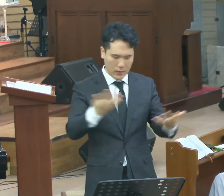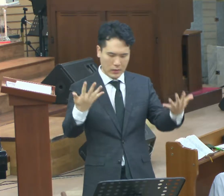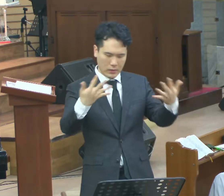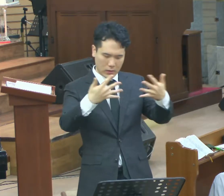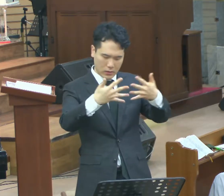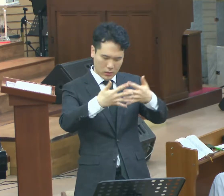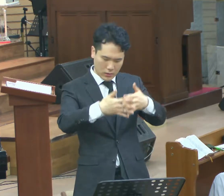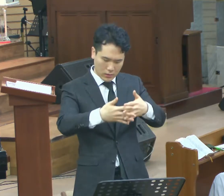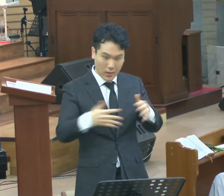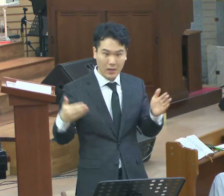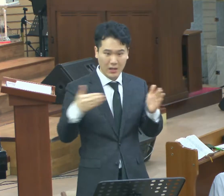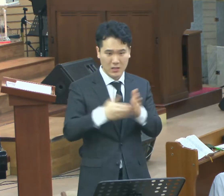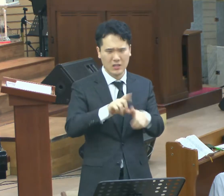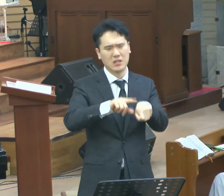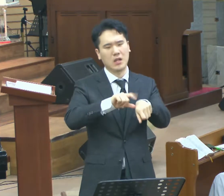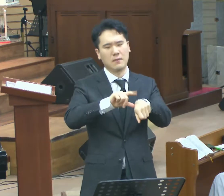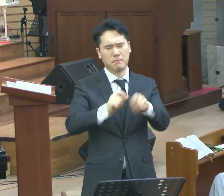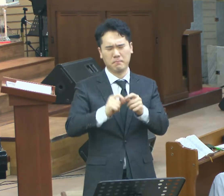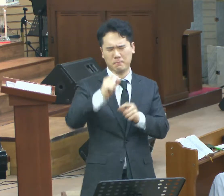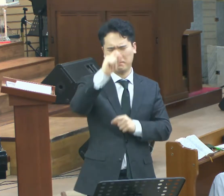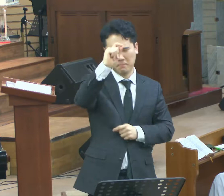지금 미투 운동 때문에